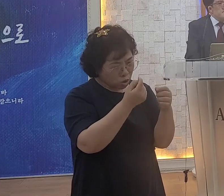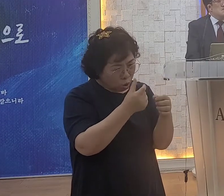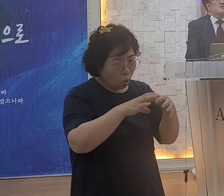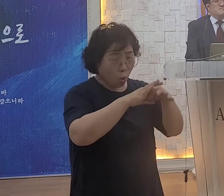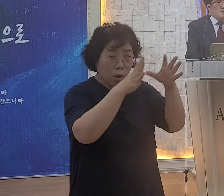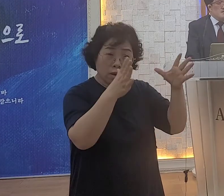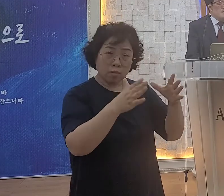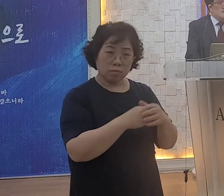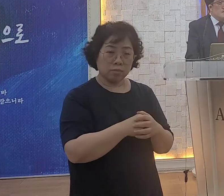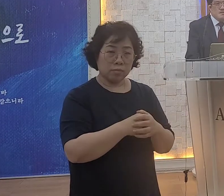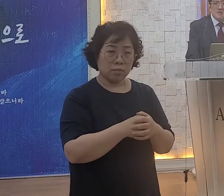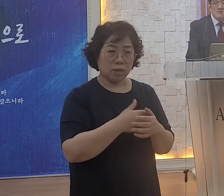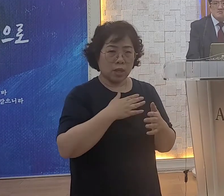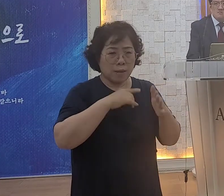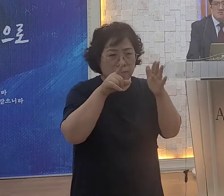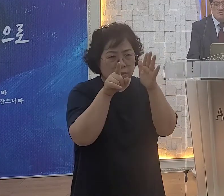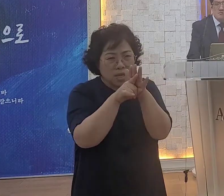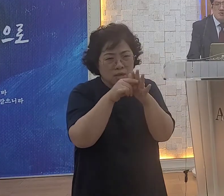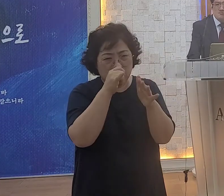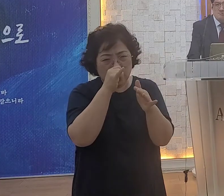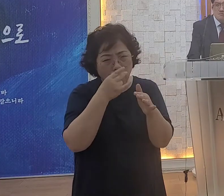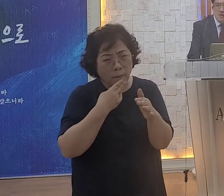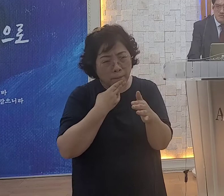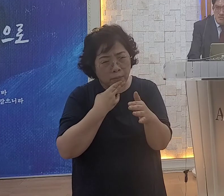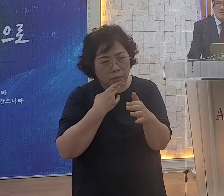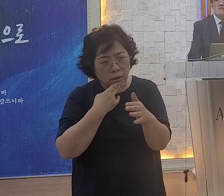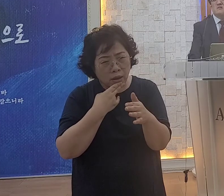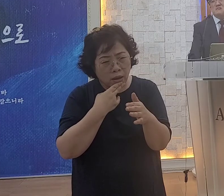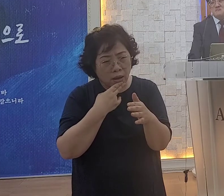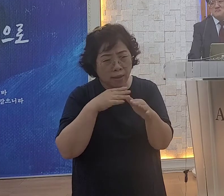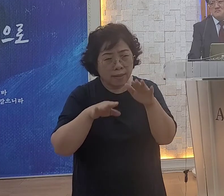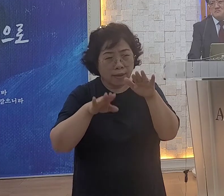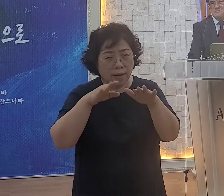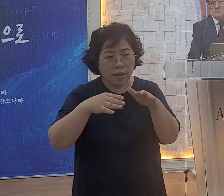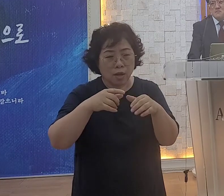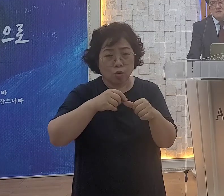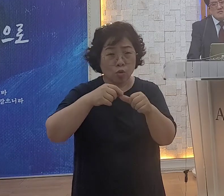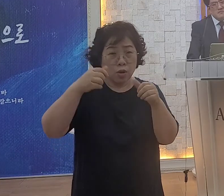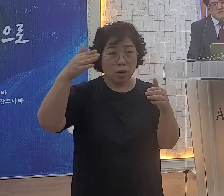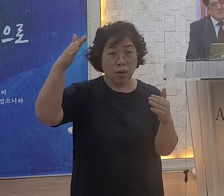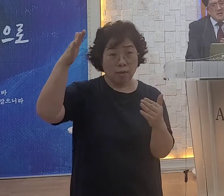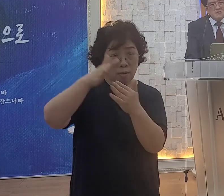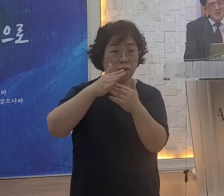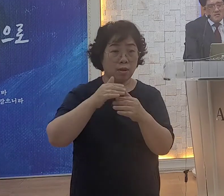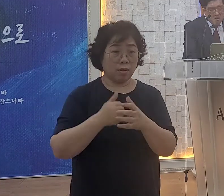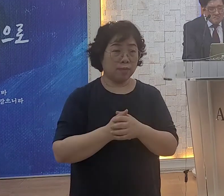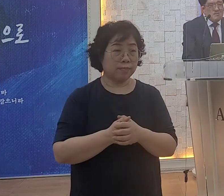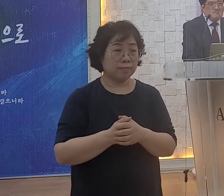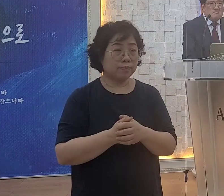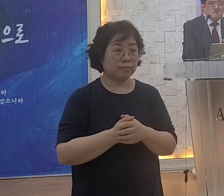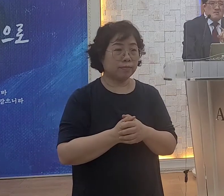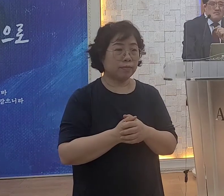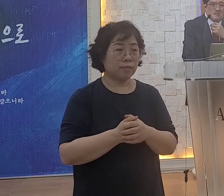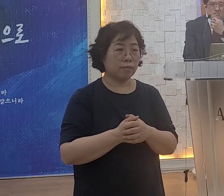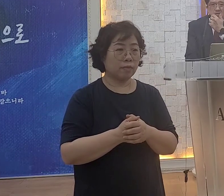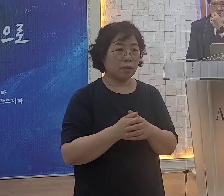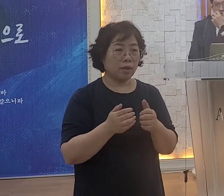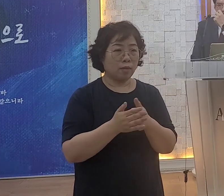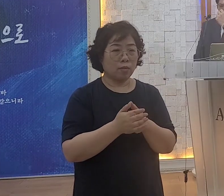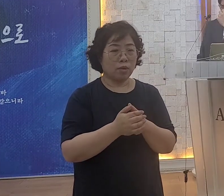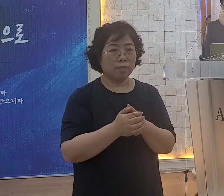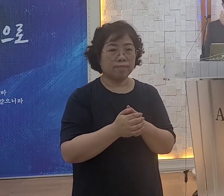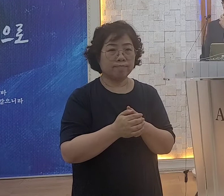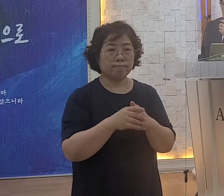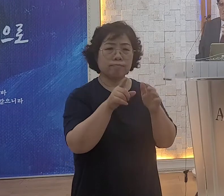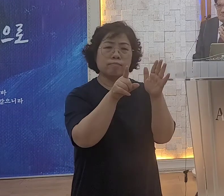이 믿음이 있냐 없냐 이거 가지고 구원과 직결된다. 여러분 그래서 제가 지난번에 말씀드렸죠. 저는 이 믿음에